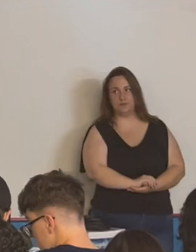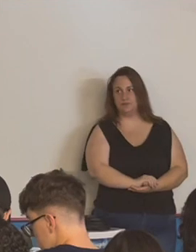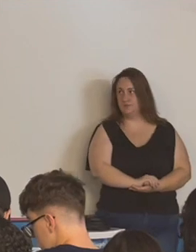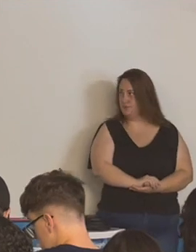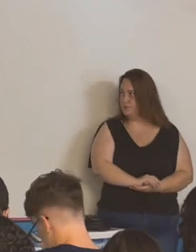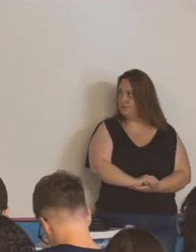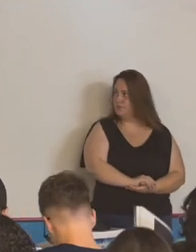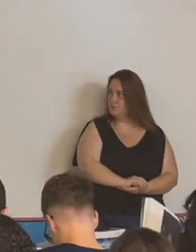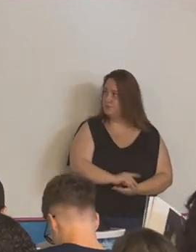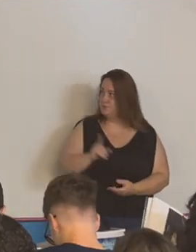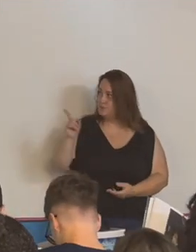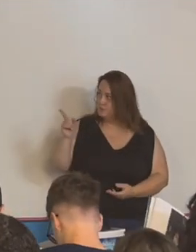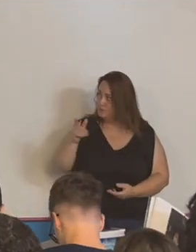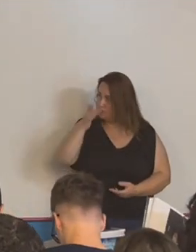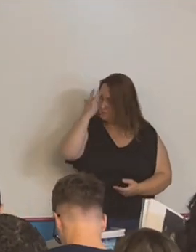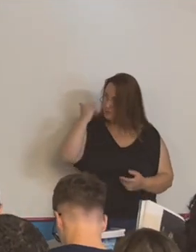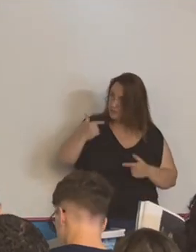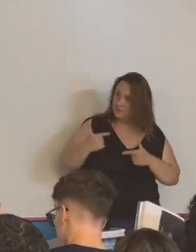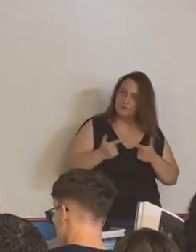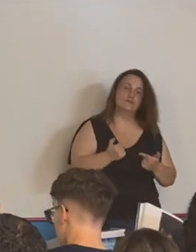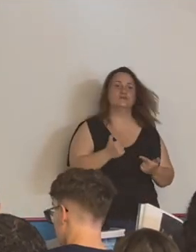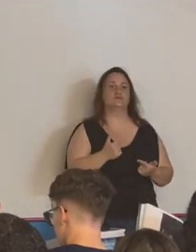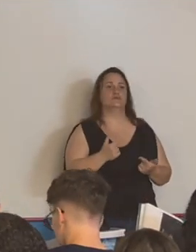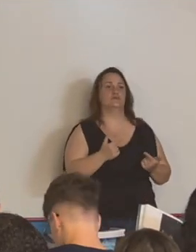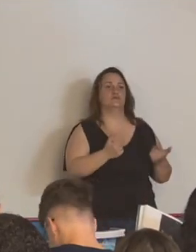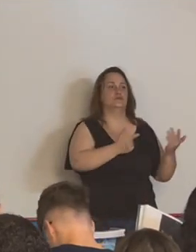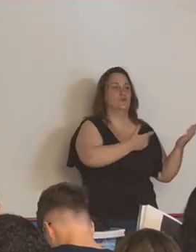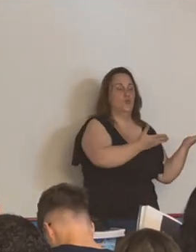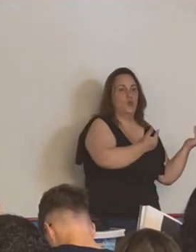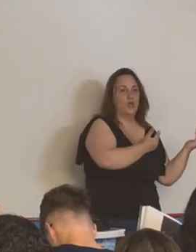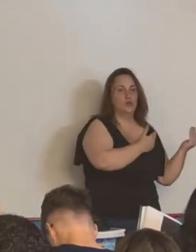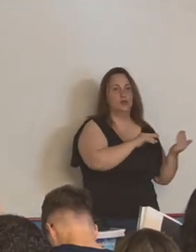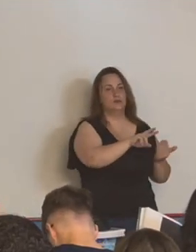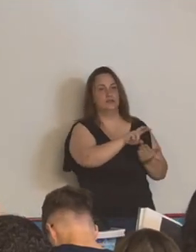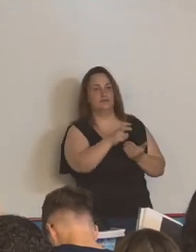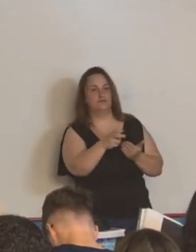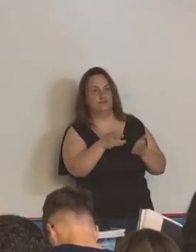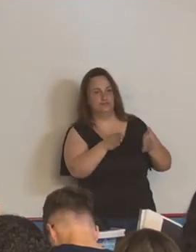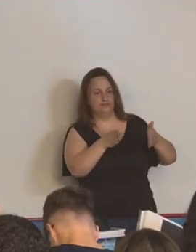né, o miliciano, o adolescente morto e